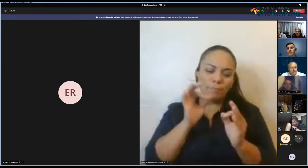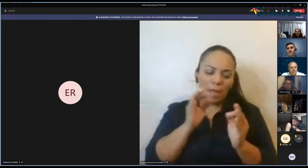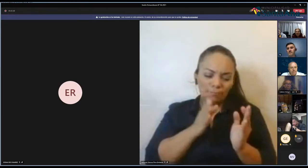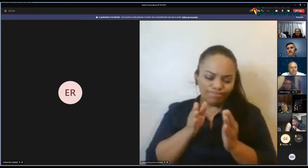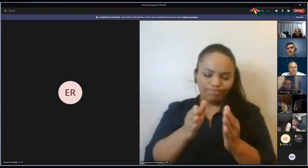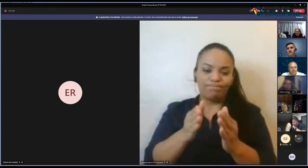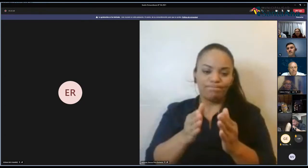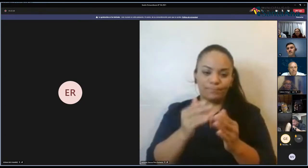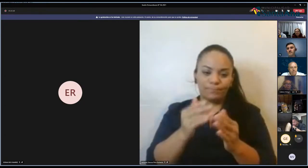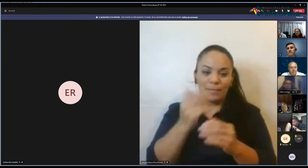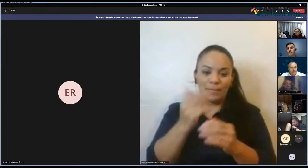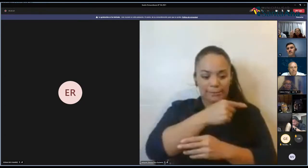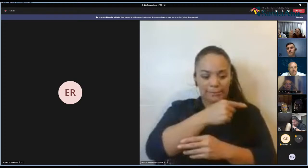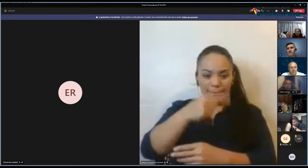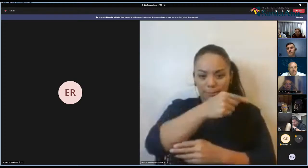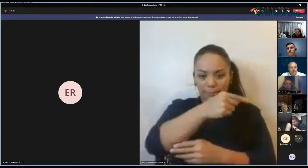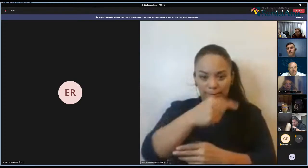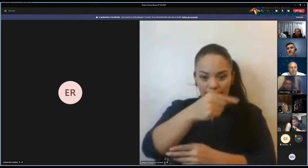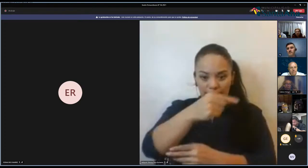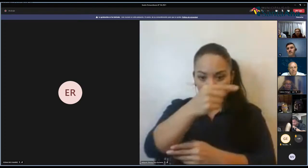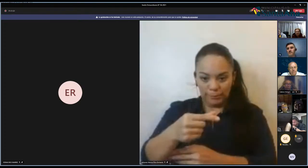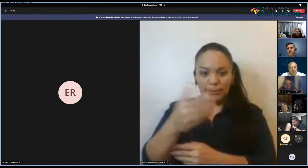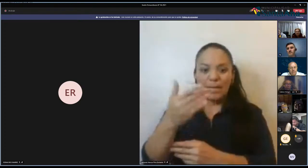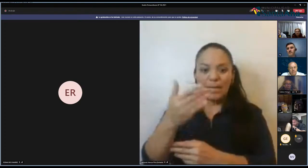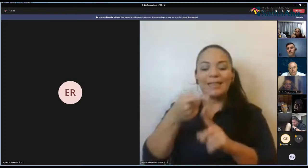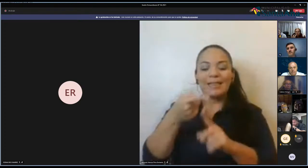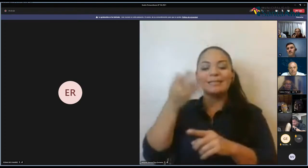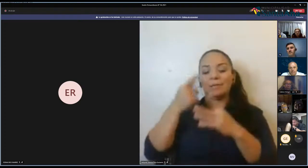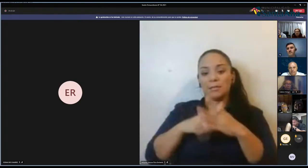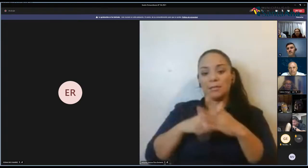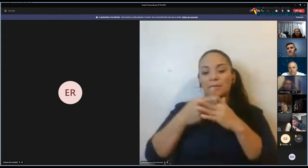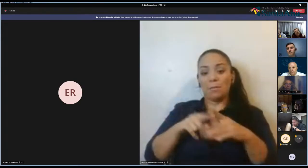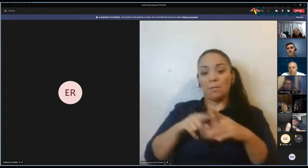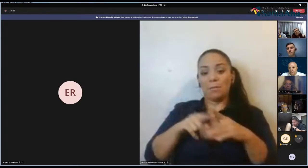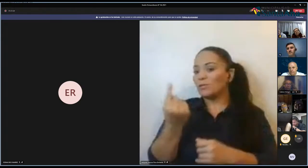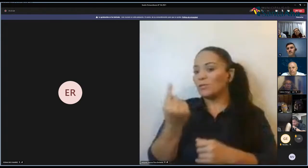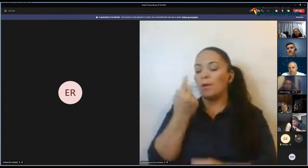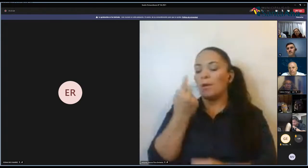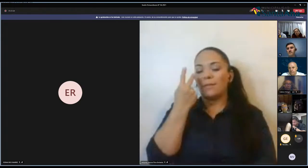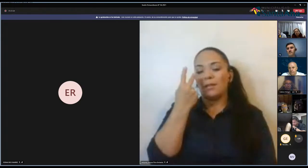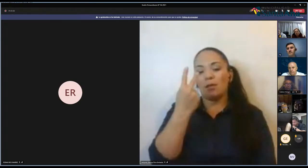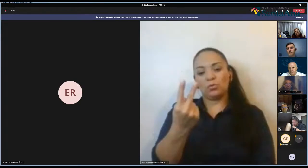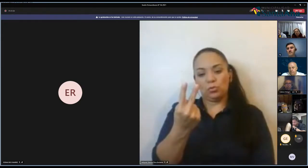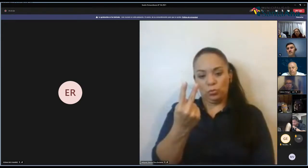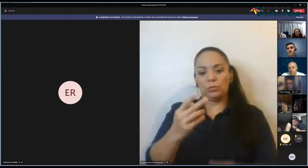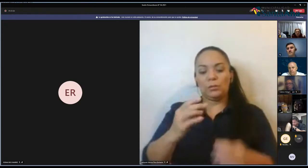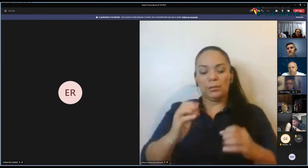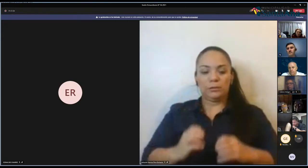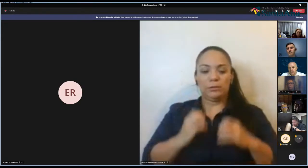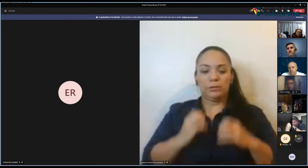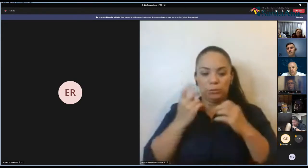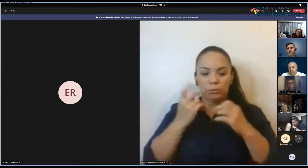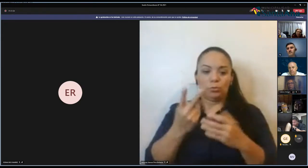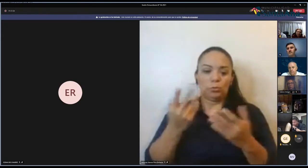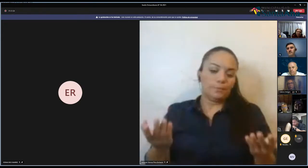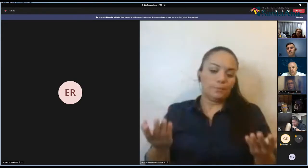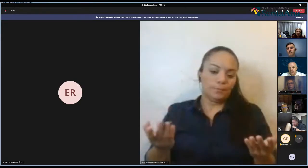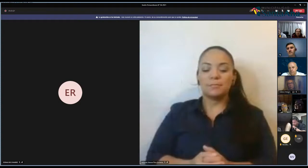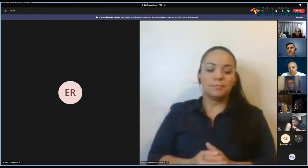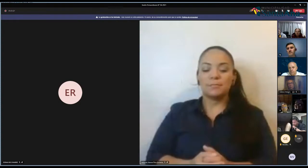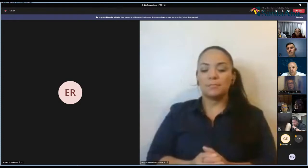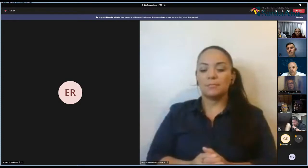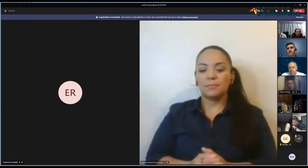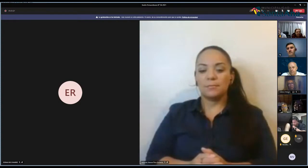pedradas existentes de principio pero ahora es sólo dos quebradas existentes entonces yo lo que lo que